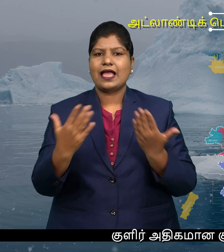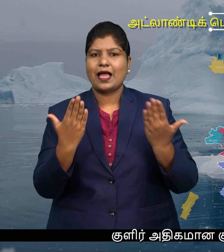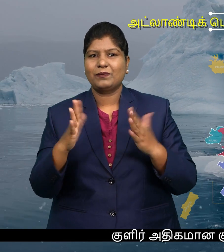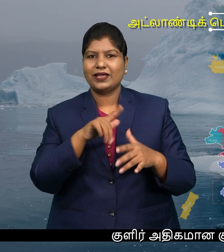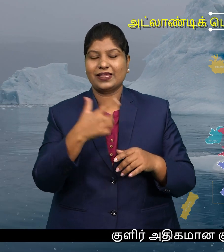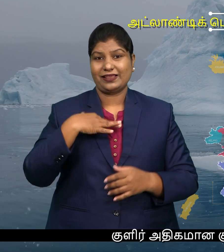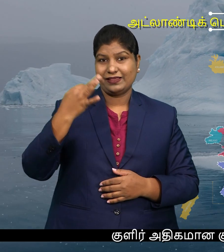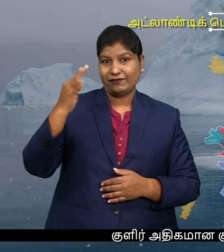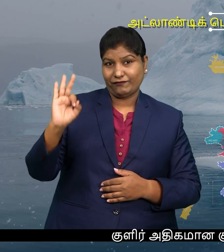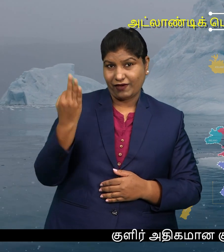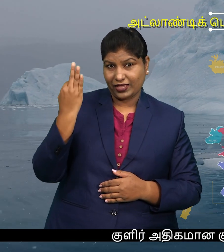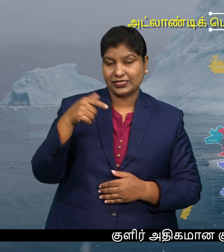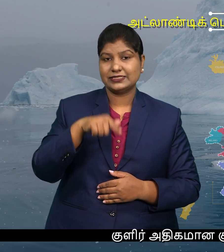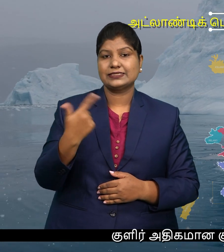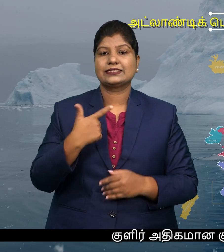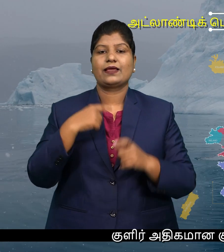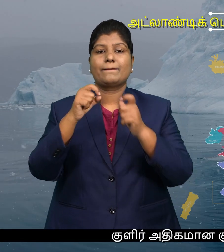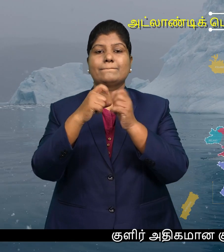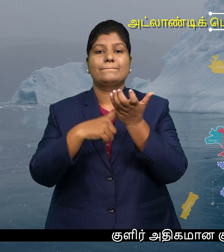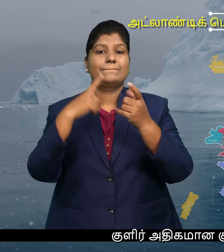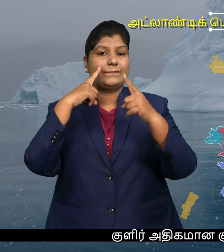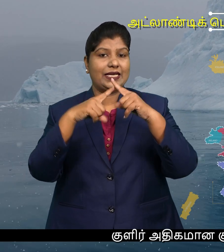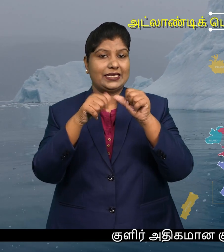குளிர் அதிகமாக குளிர்காலமாக உள்ளது.